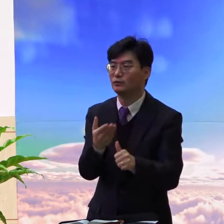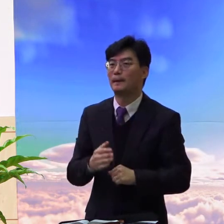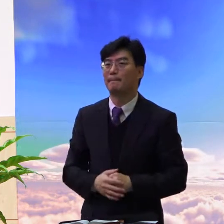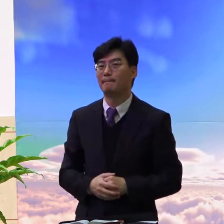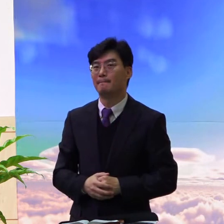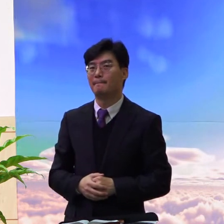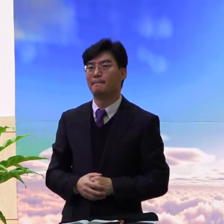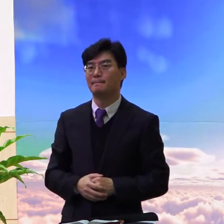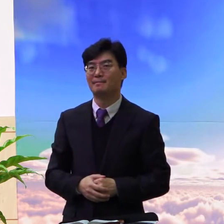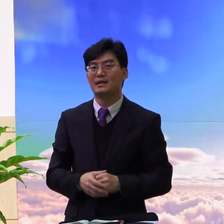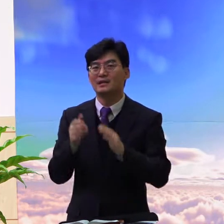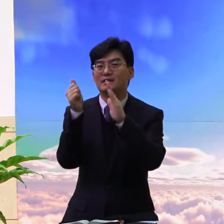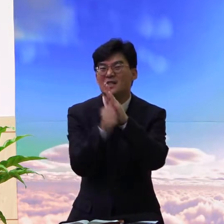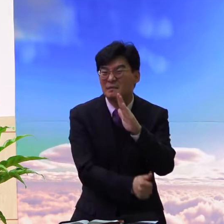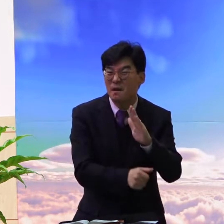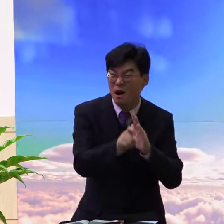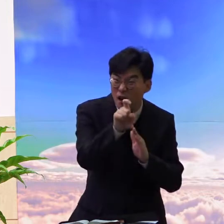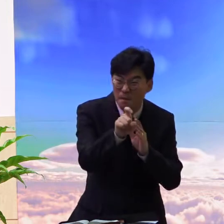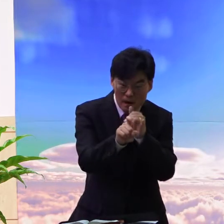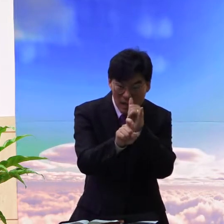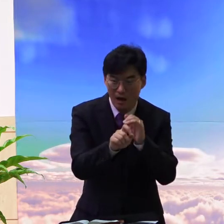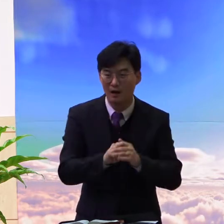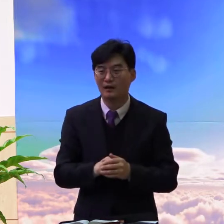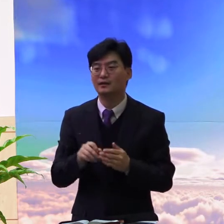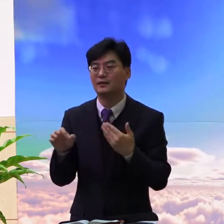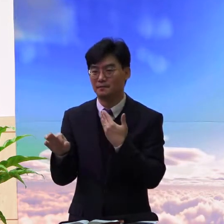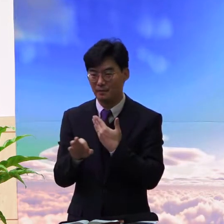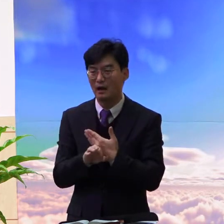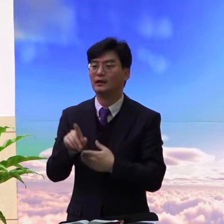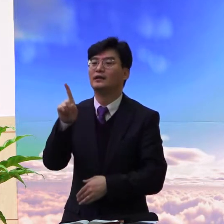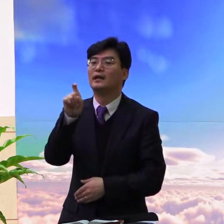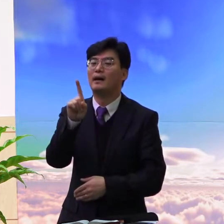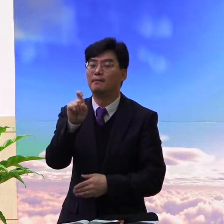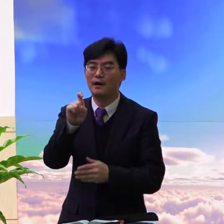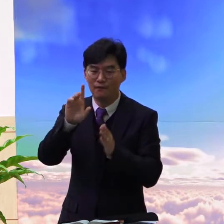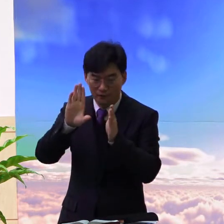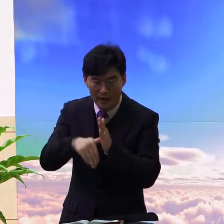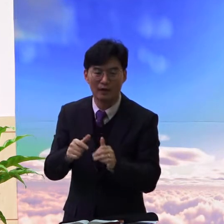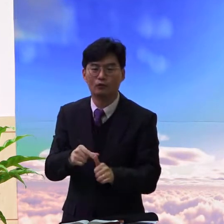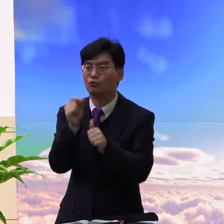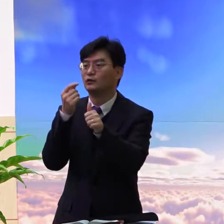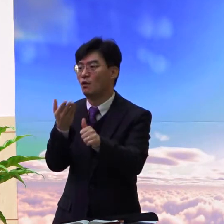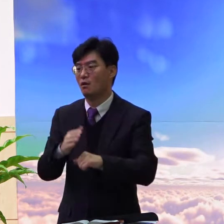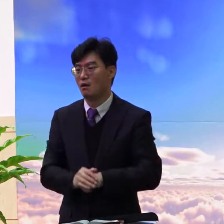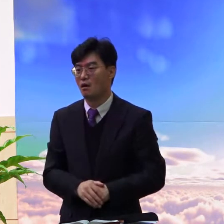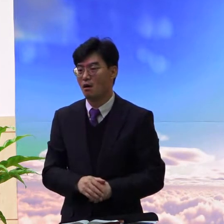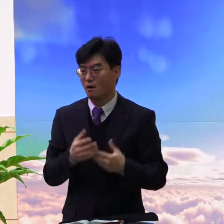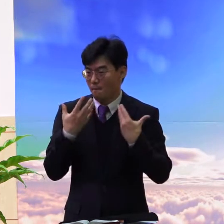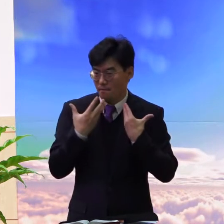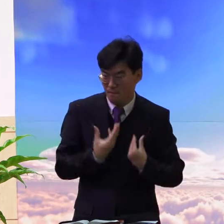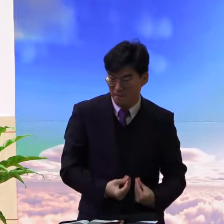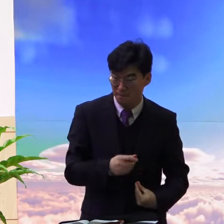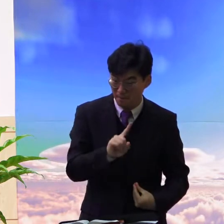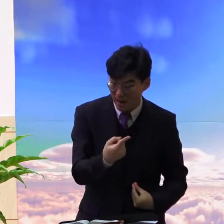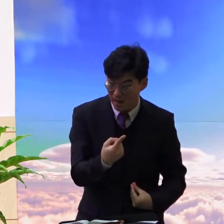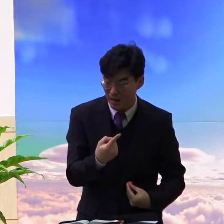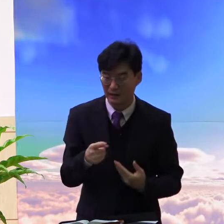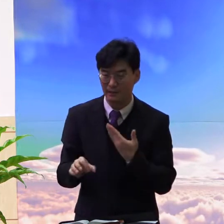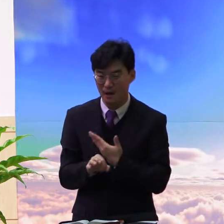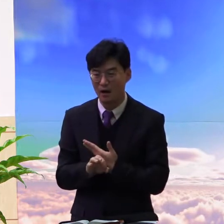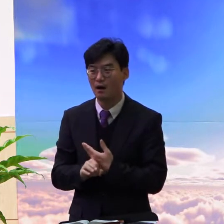10번 실패하면 11번째 일으켜 주실 것입니다. 여러분 100번 절망하고 좌절하고 넘어지면 101번